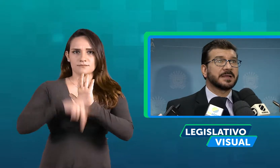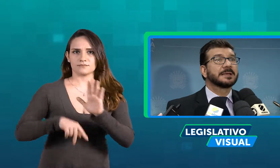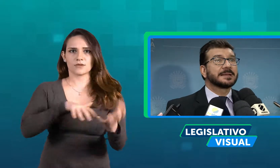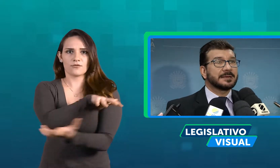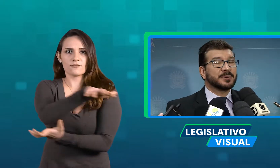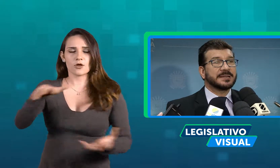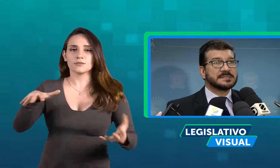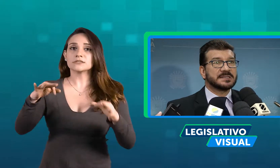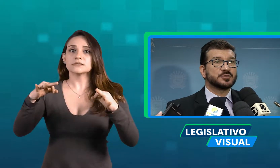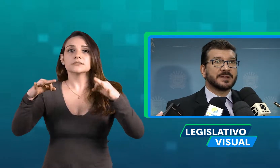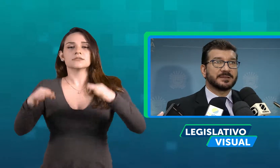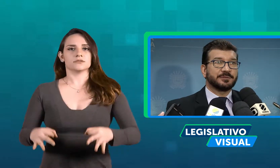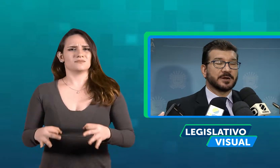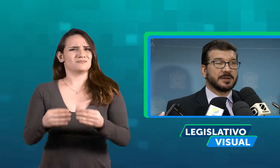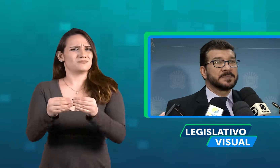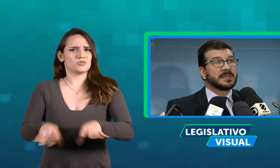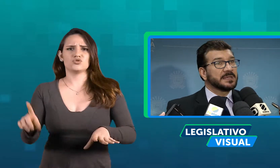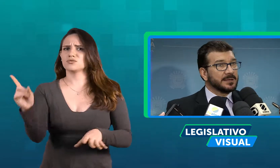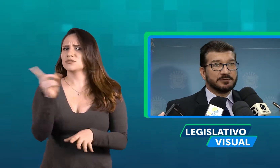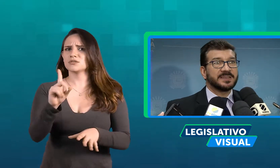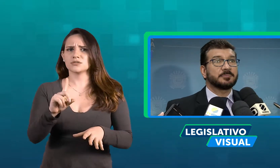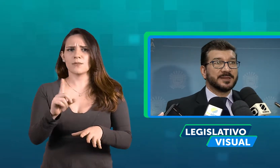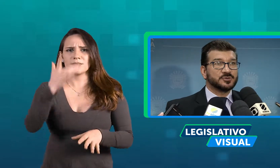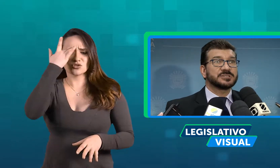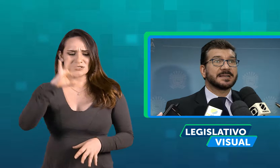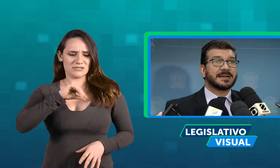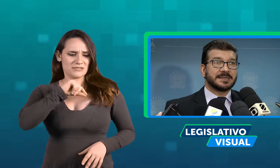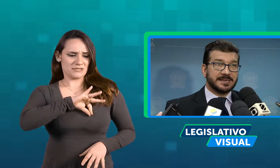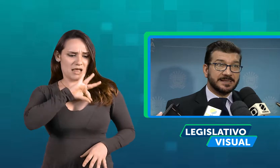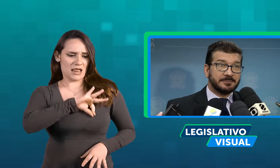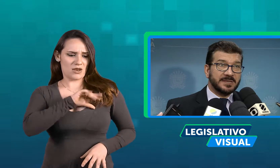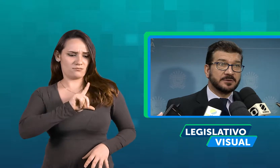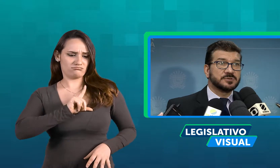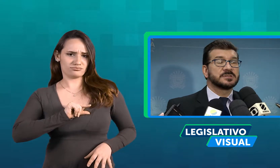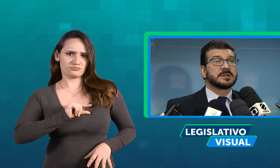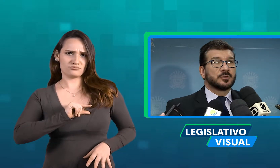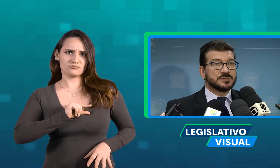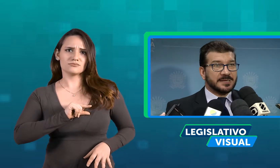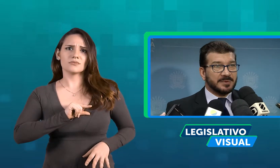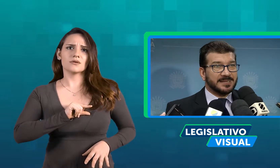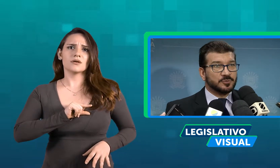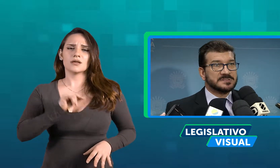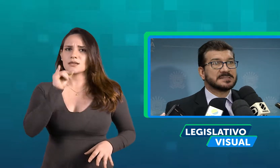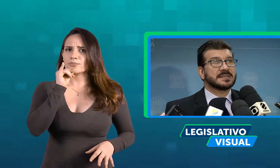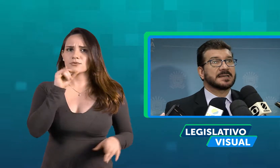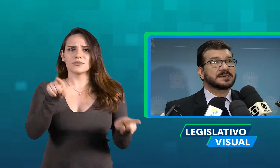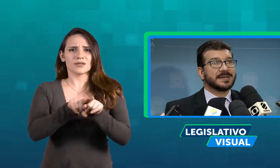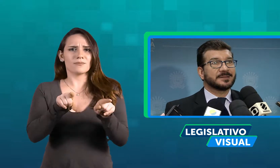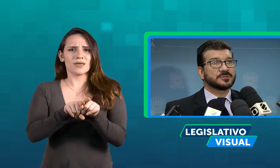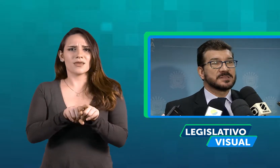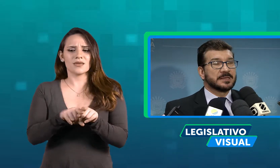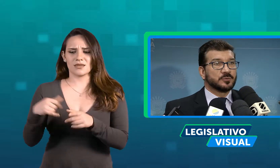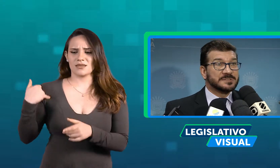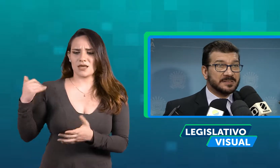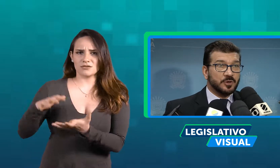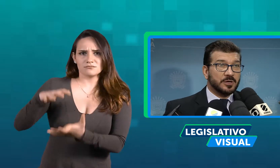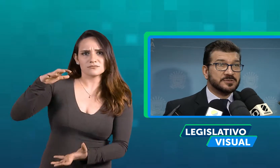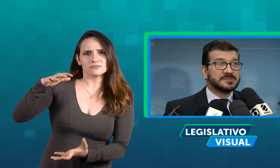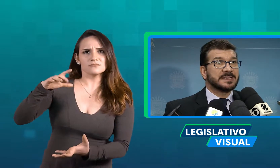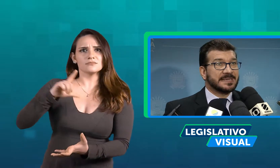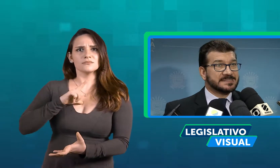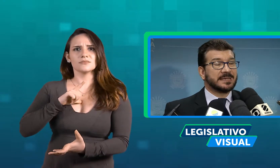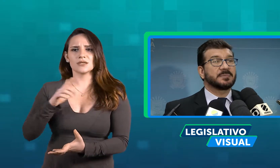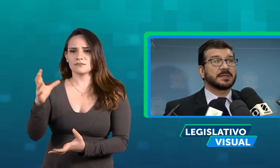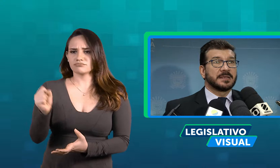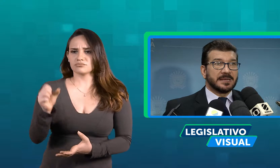reforma, né, para que seja uma reforma que não venha prejudicar quem ganha menos, os trabalhadores assalariados, os